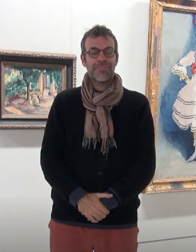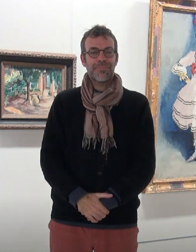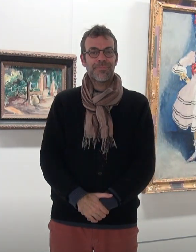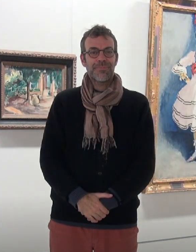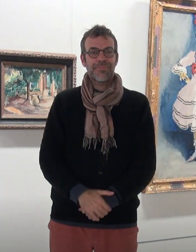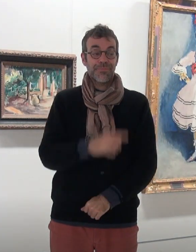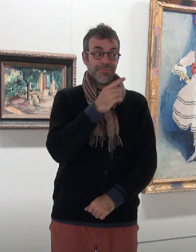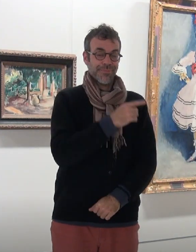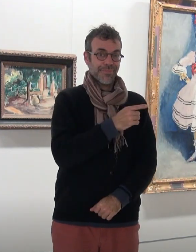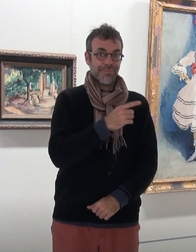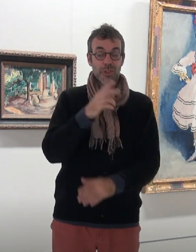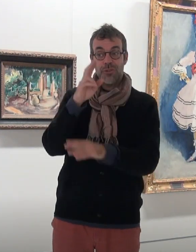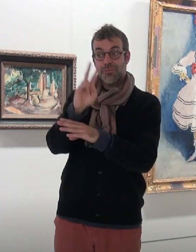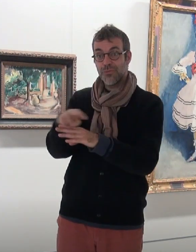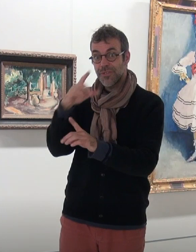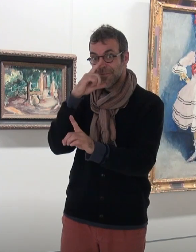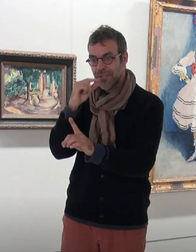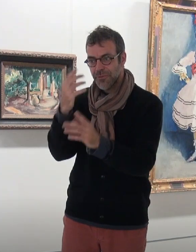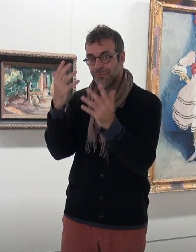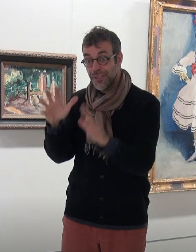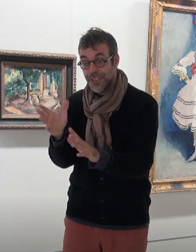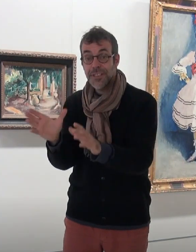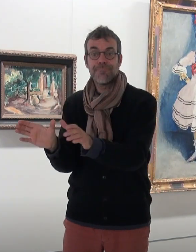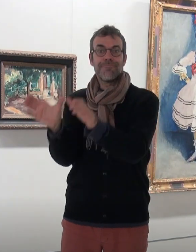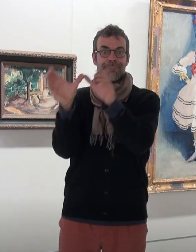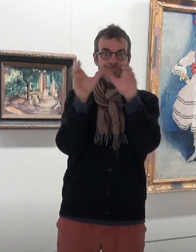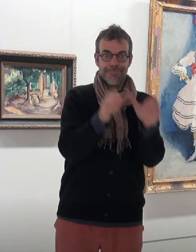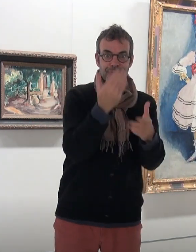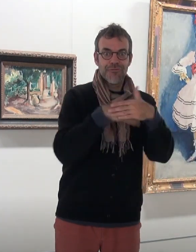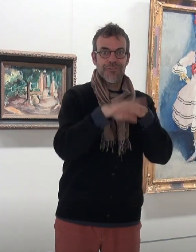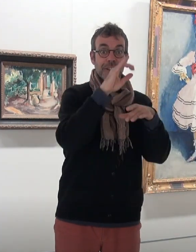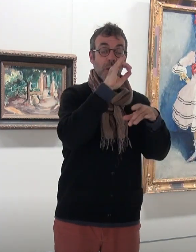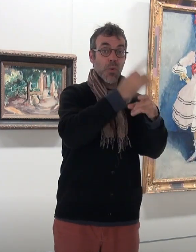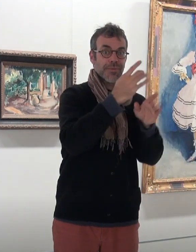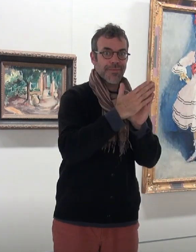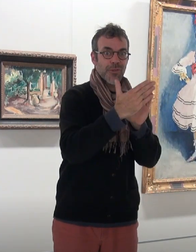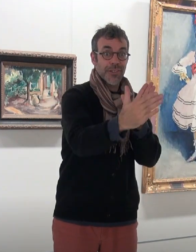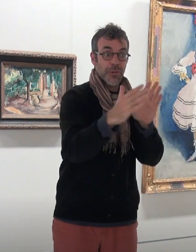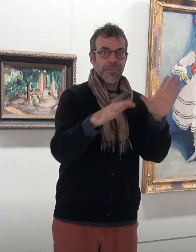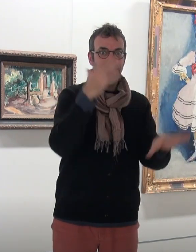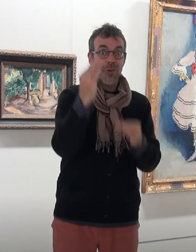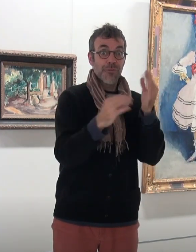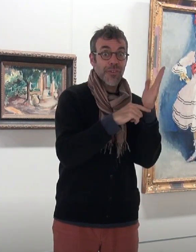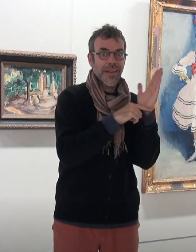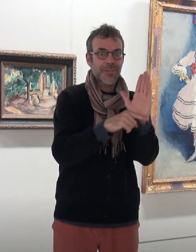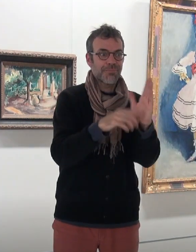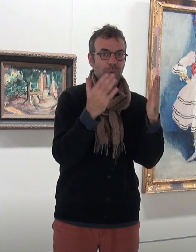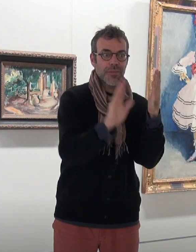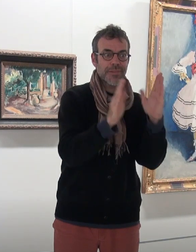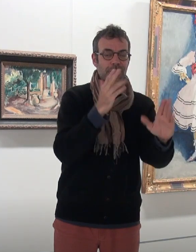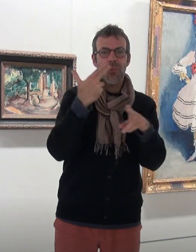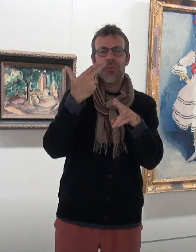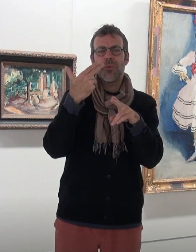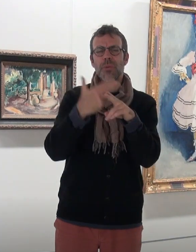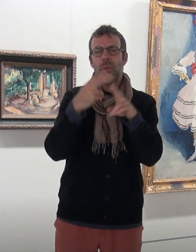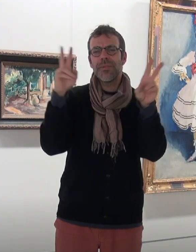Après la visite au musée, nous irons à l'hôtel des collections pour découvrir l'exposition « L'épreuve des